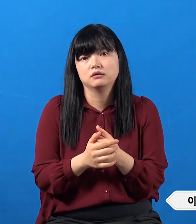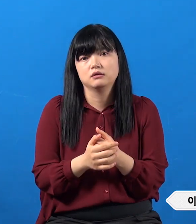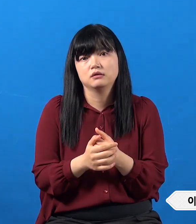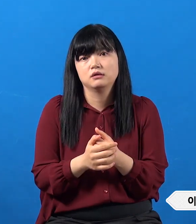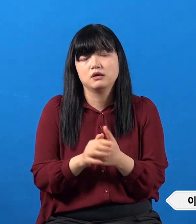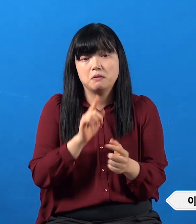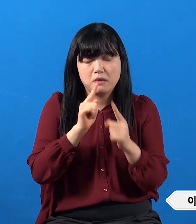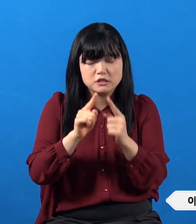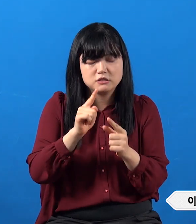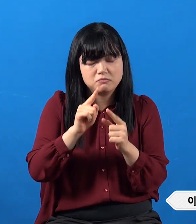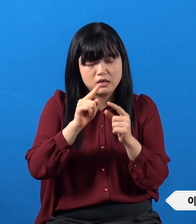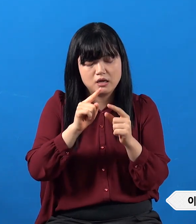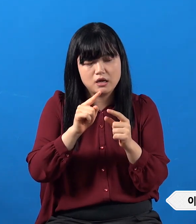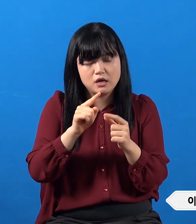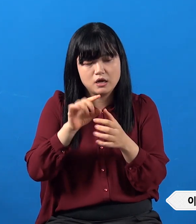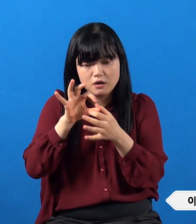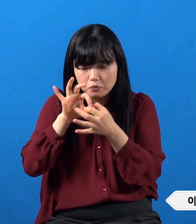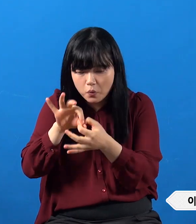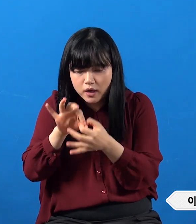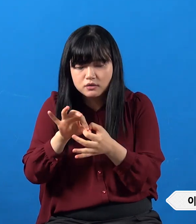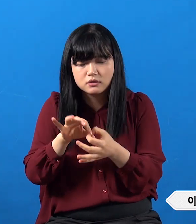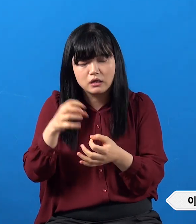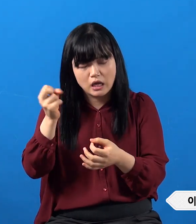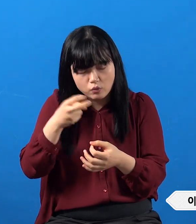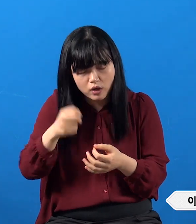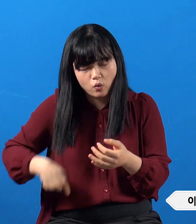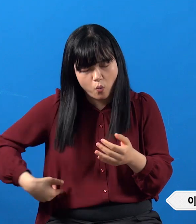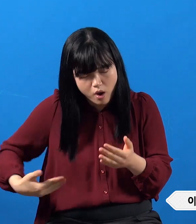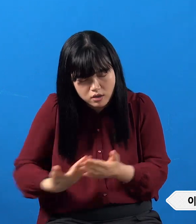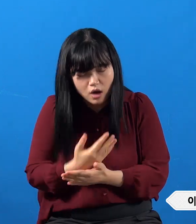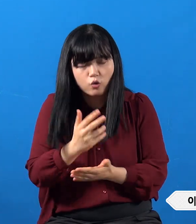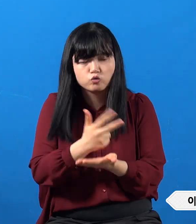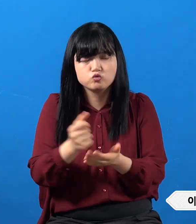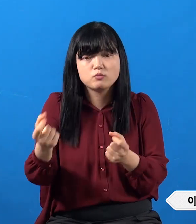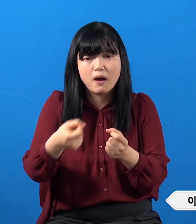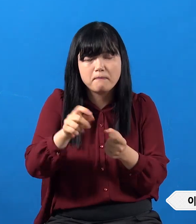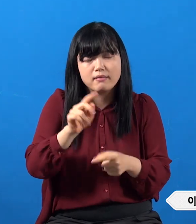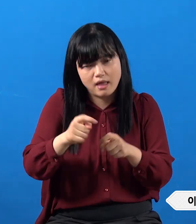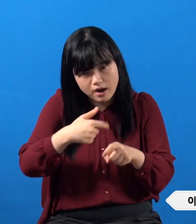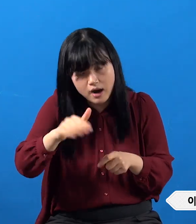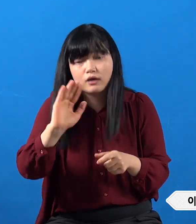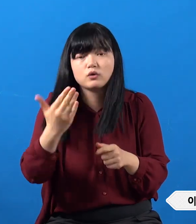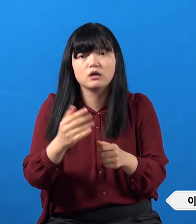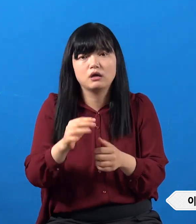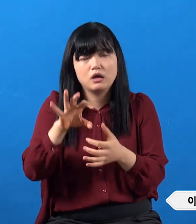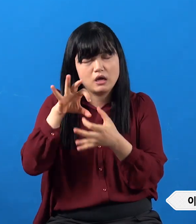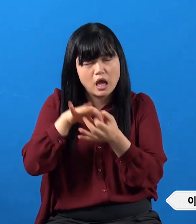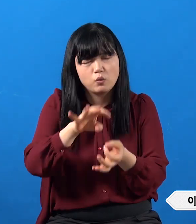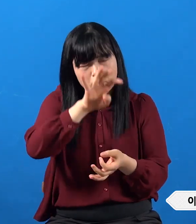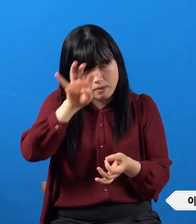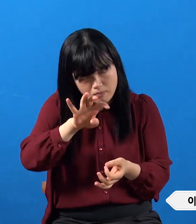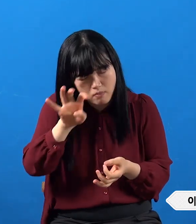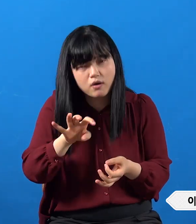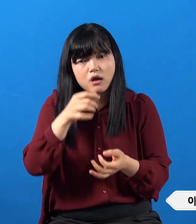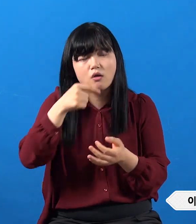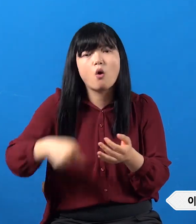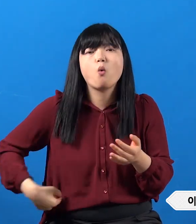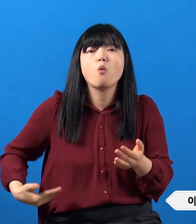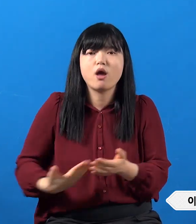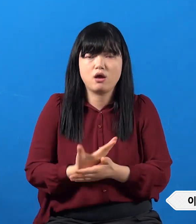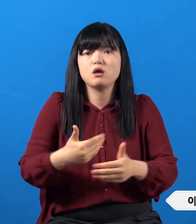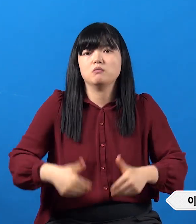비춰오면서 계속해서 돌이키고 계속해서 주님 앞으로 나와야 돼요. 성경은 지속적인 회개를 가르친다는